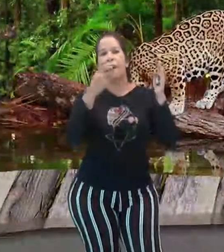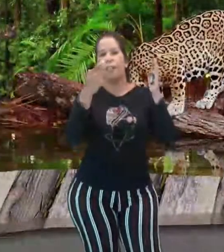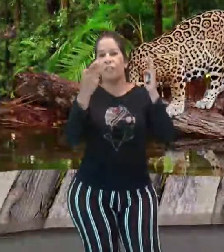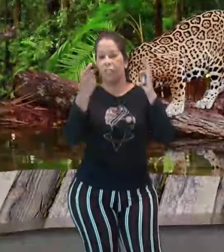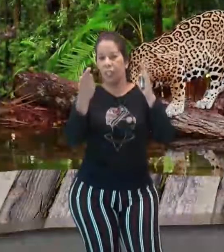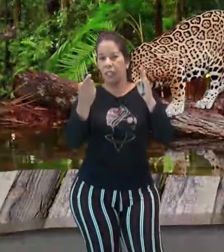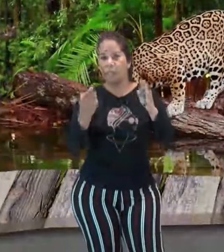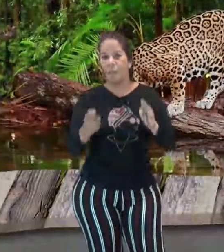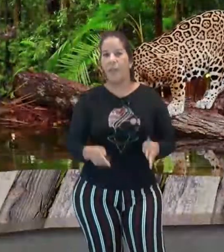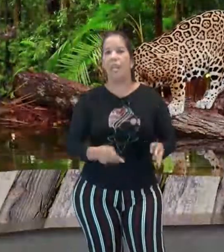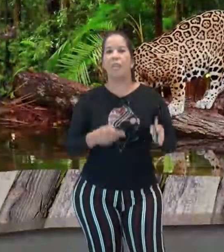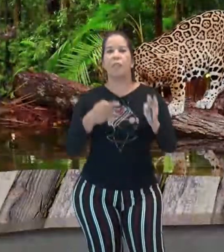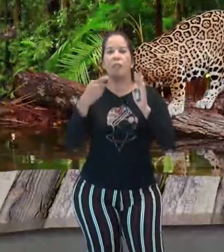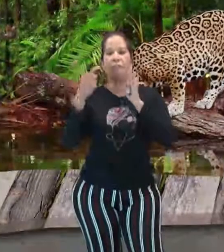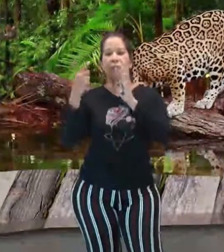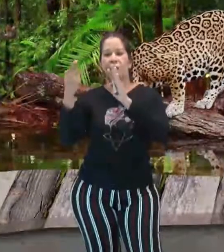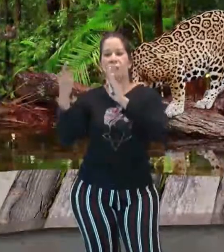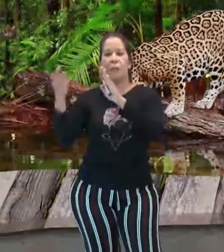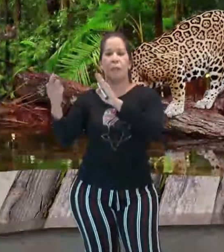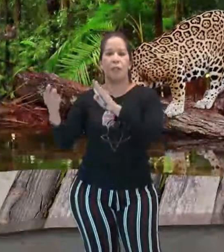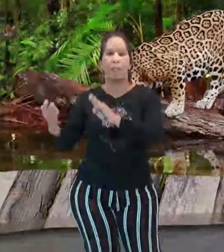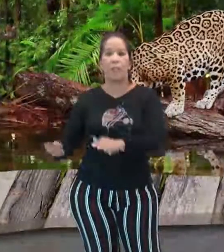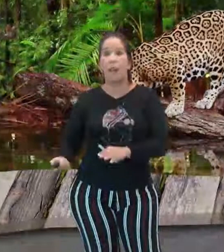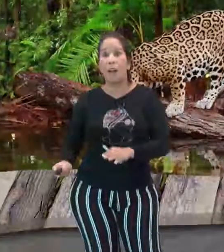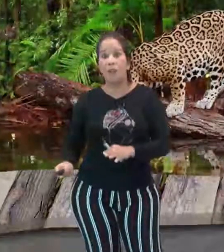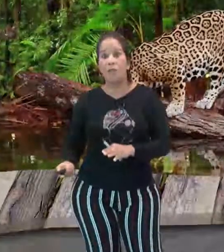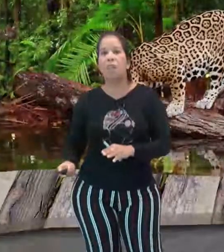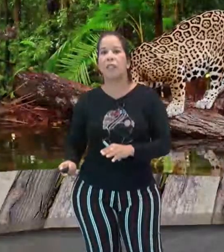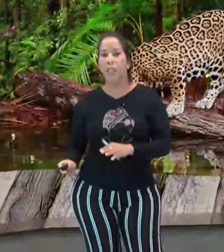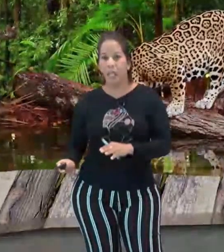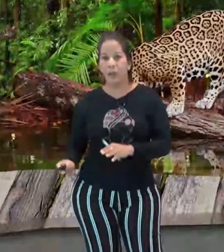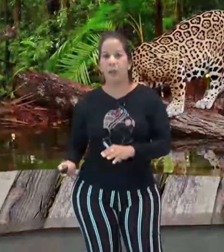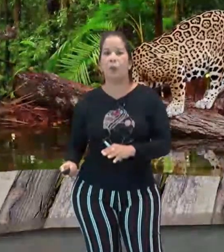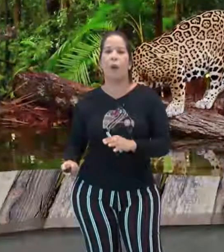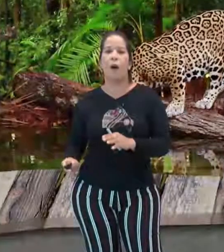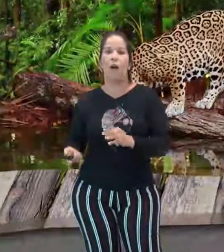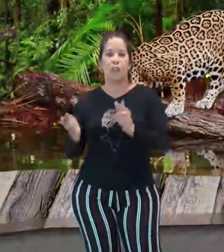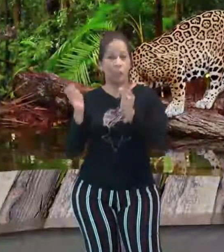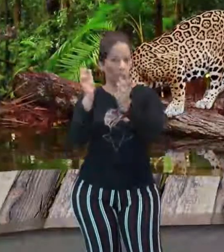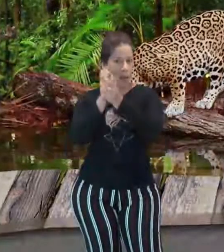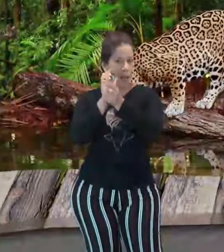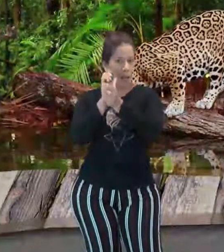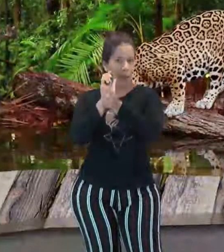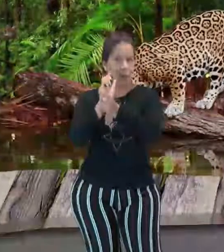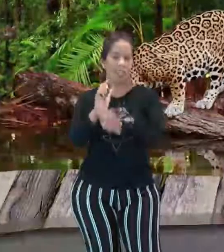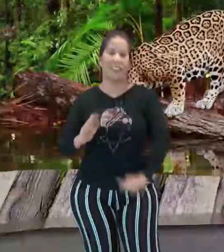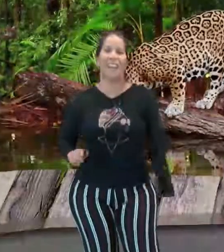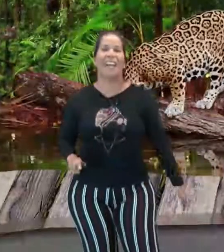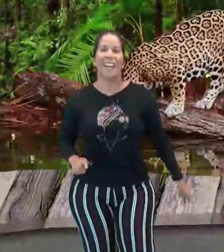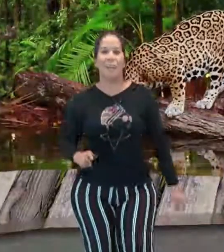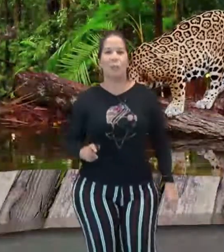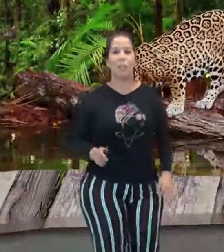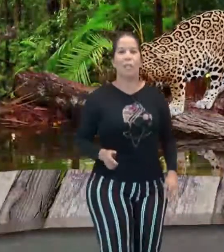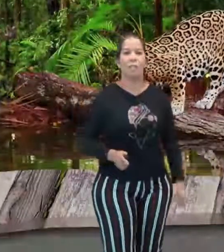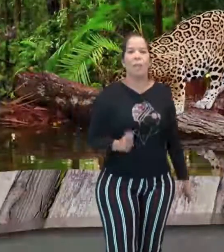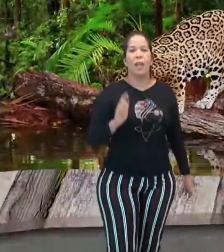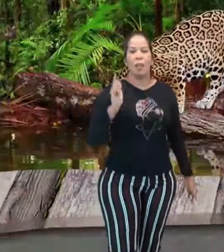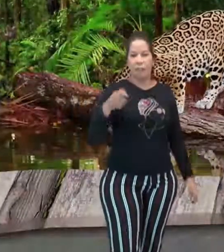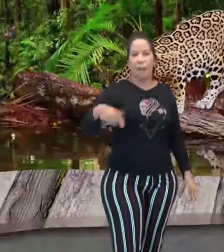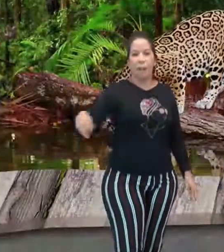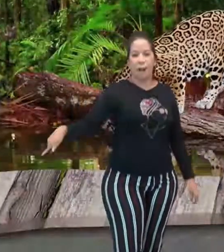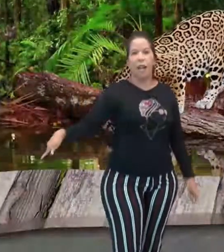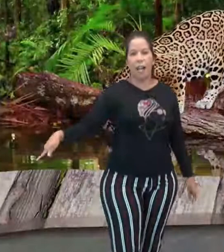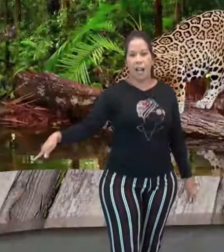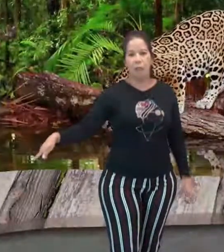multiplicação, a fase de crescimento, a fase de maturação. Lembram? Ótimo, parabéns para você. É isso mesmo.